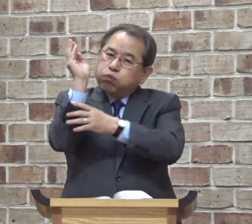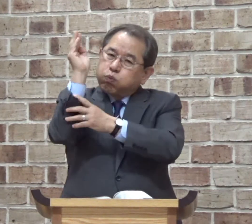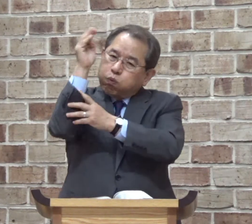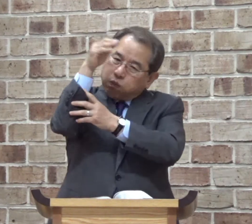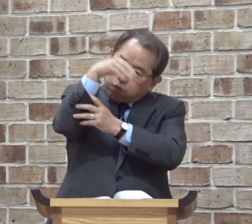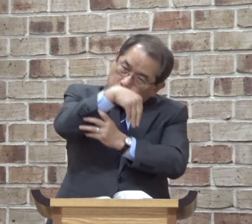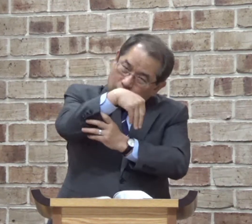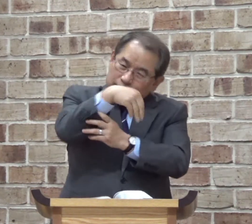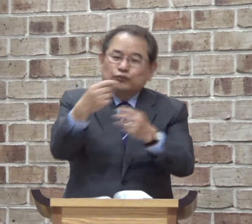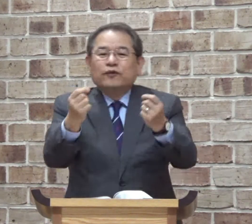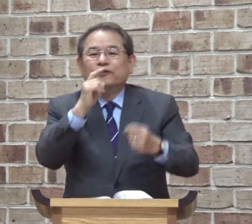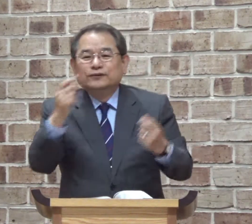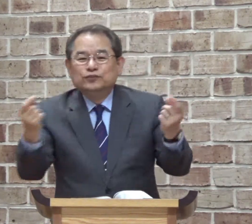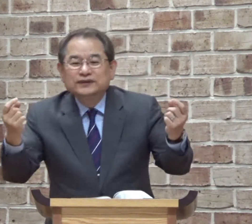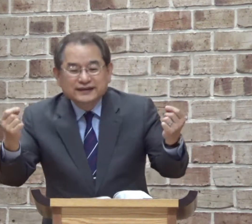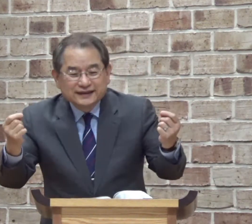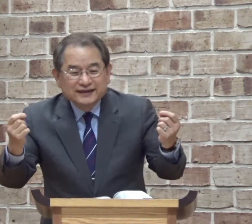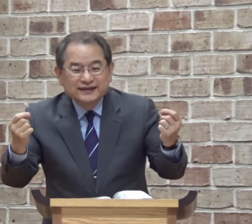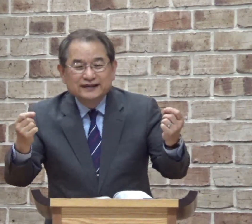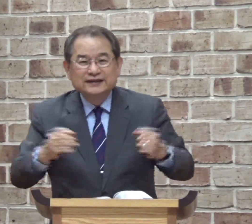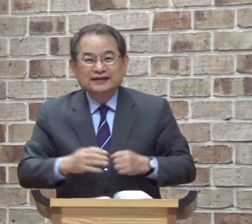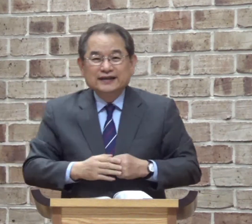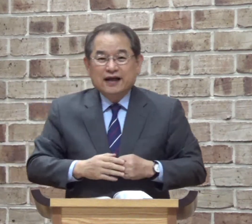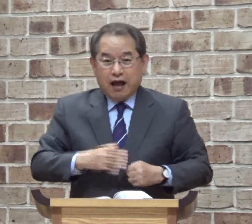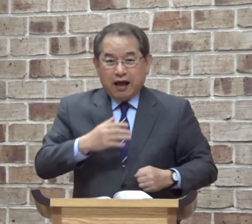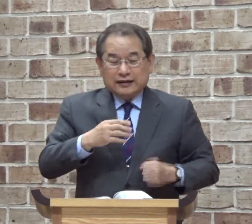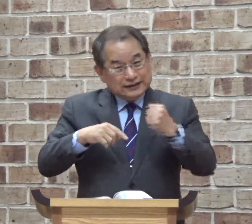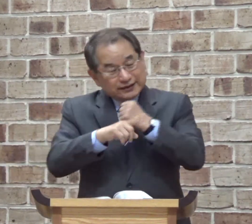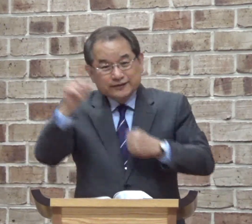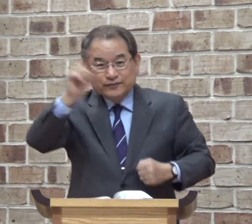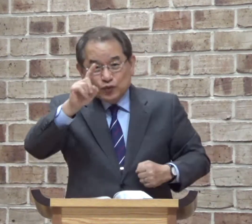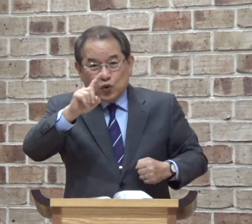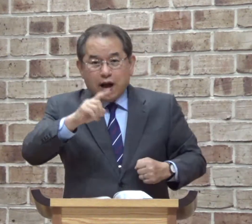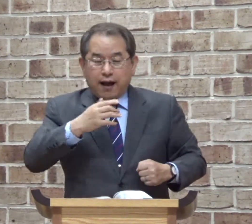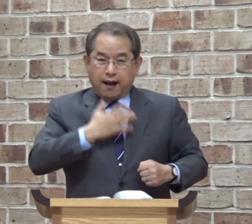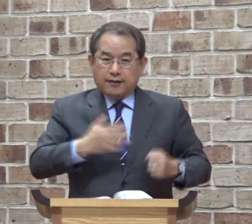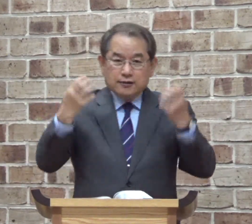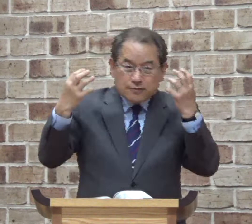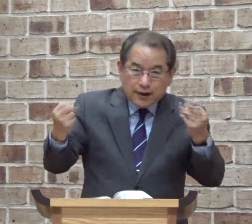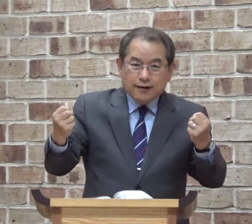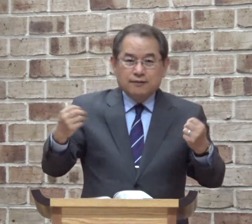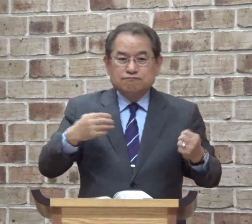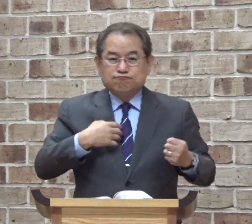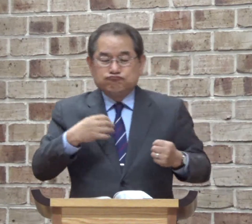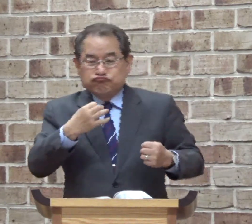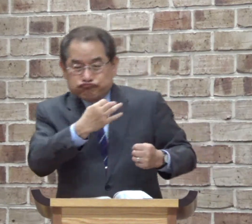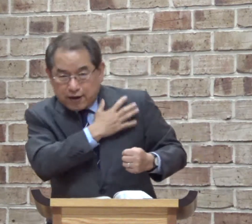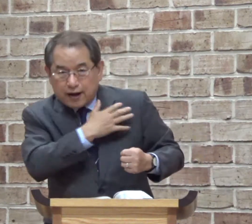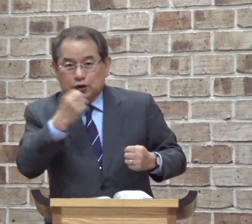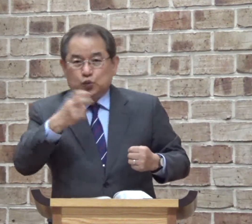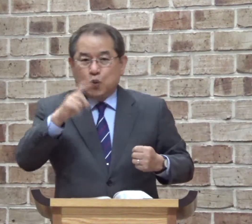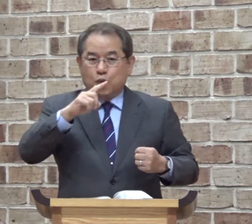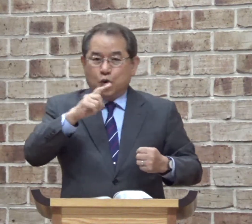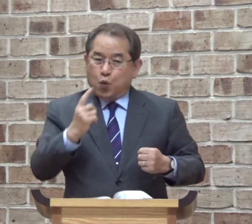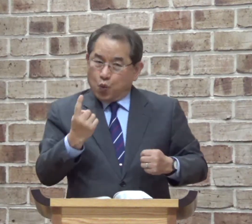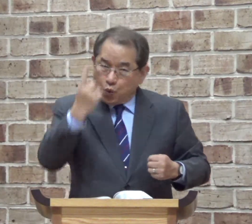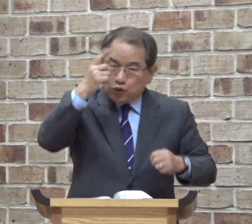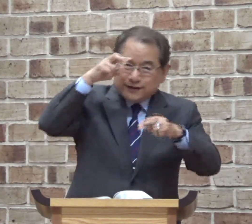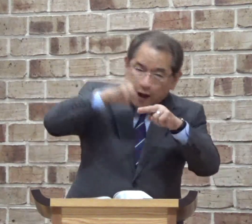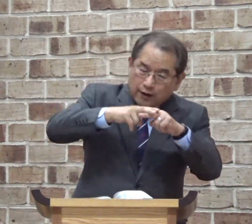많고 부유하고 높은 자리에서 재능이 많을수록 자연히 더 겸손하다는